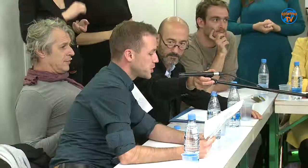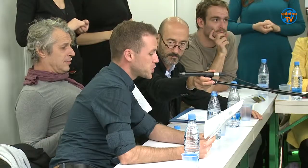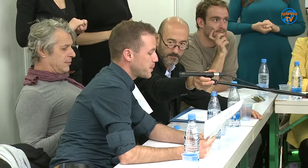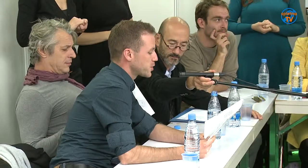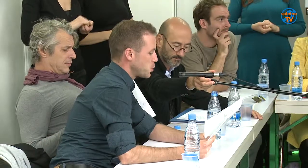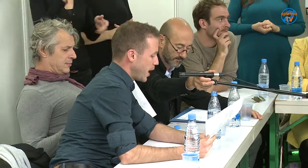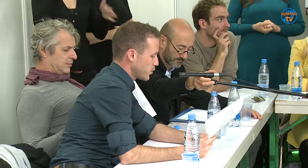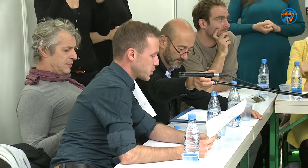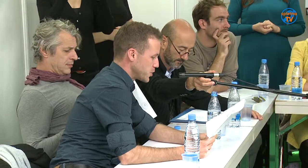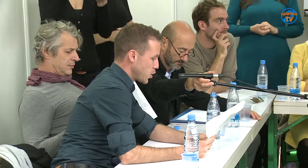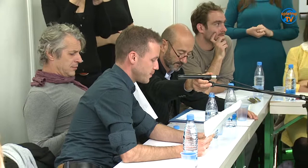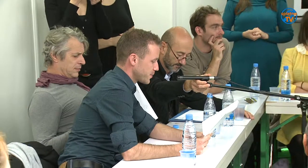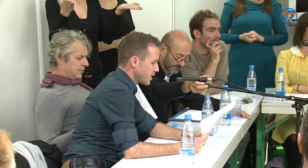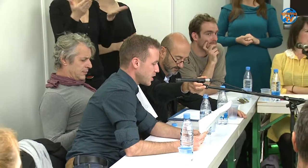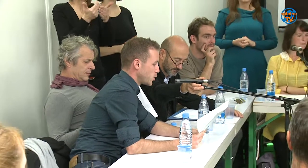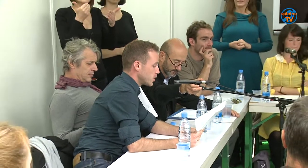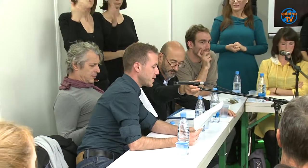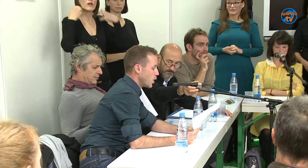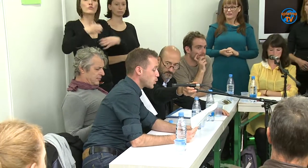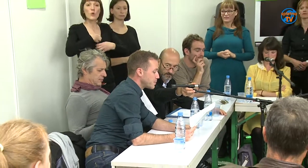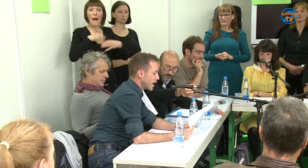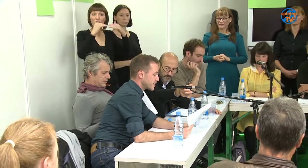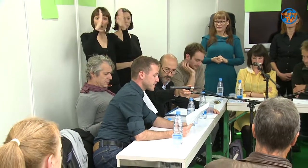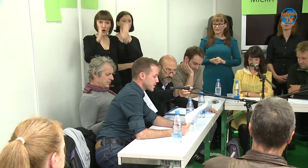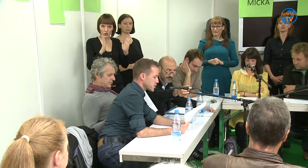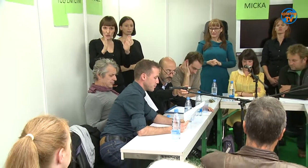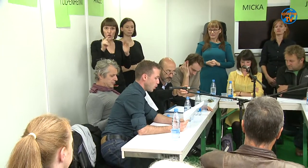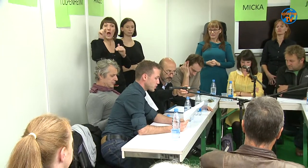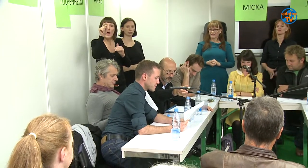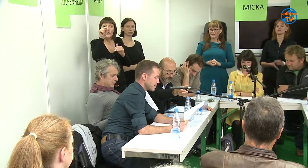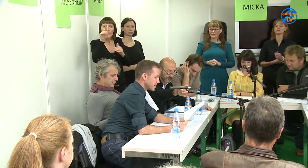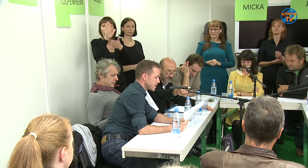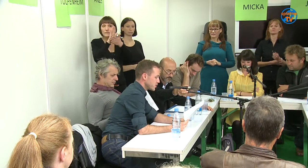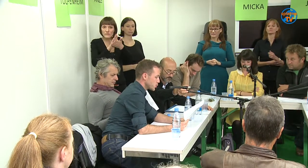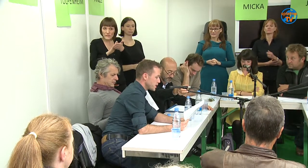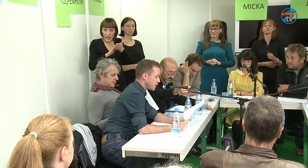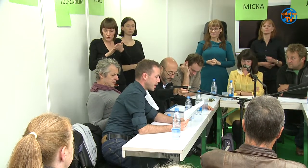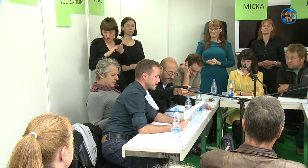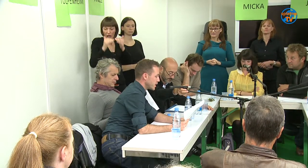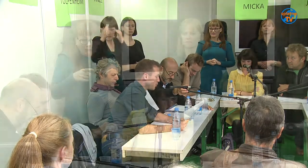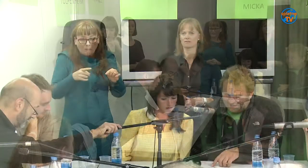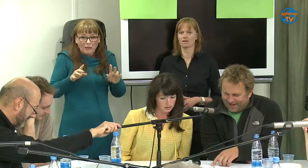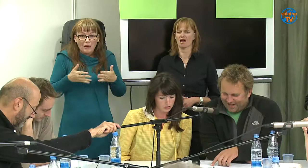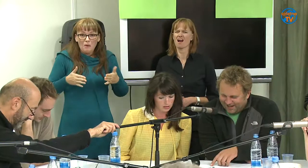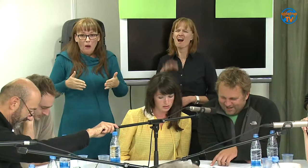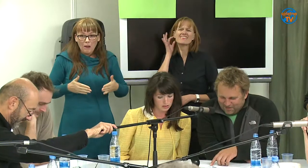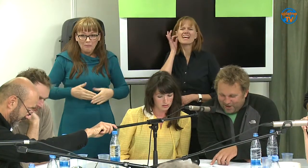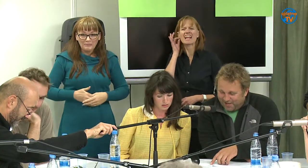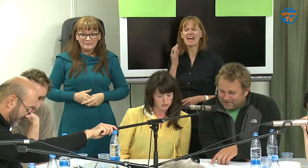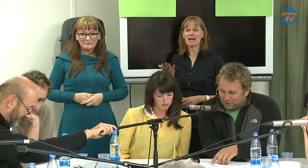Dvorišče pred Županovo hišo. Dol na oni plati se začne boršč, na tej drugi plati je pot. Dekle, meni se